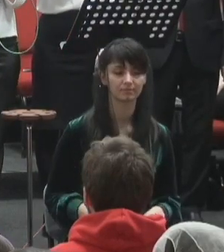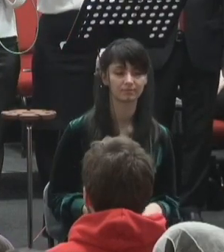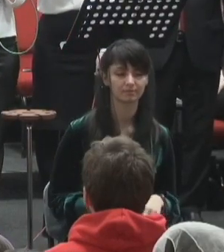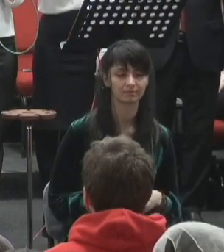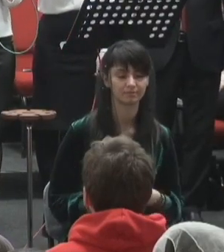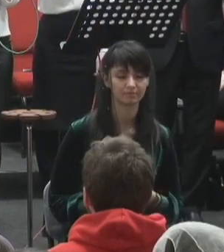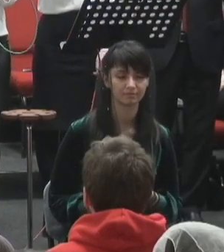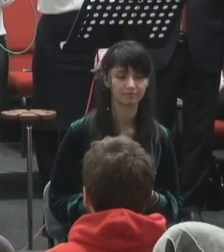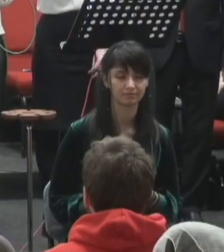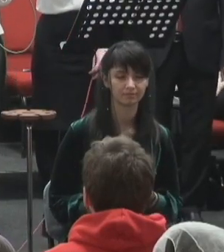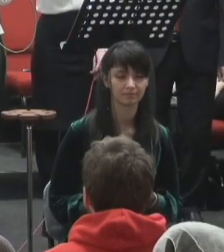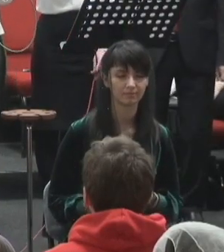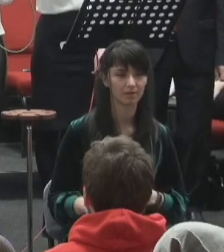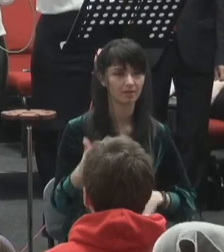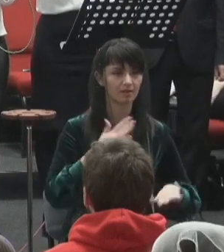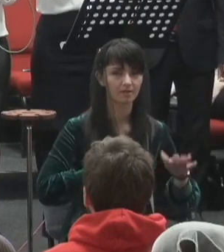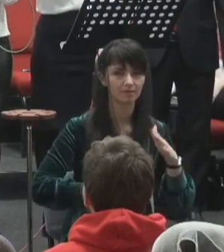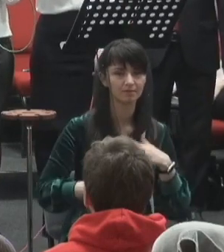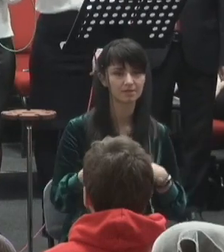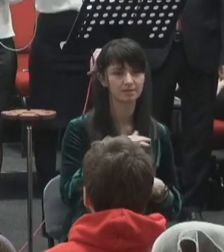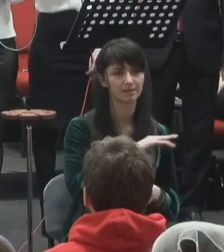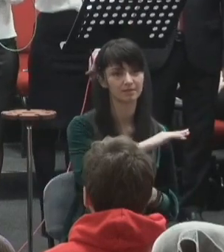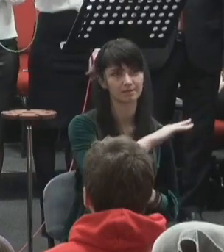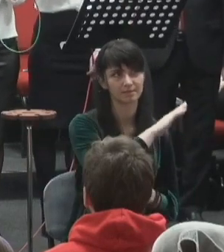Розвеселіться небеса,